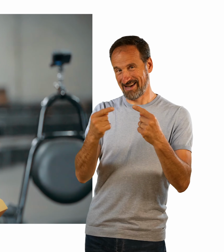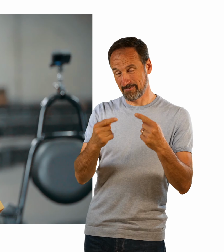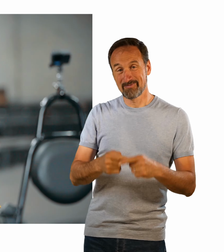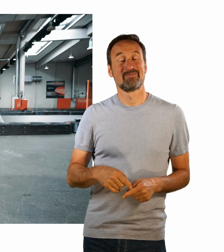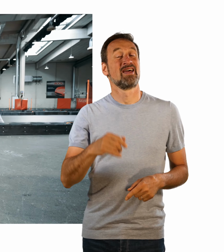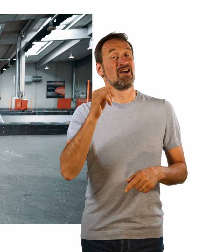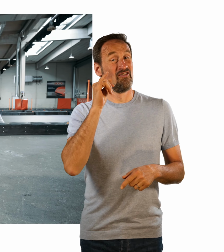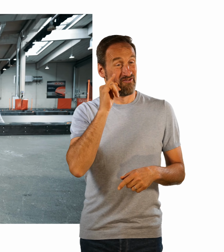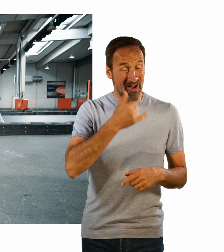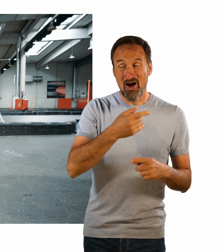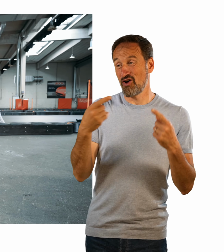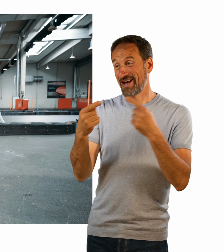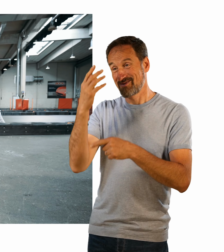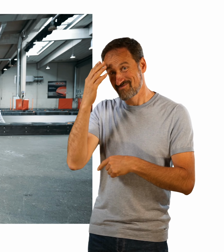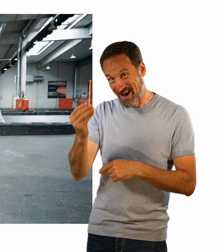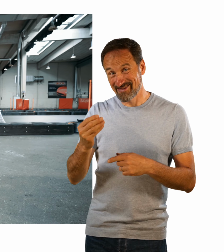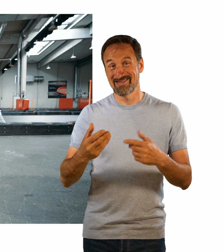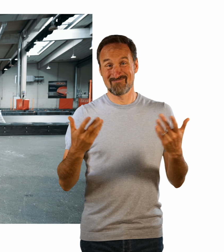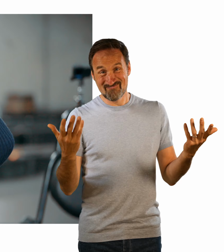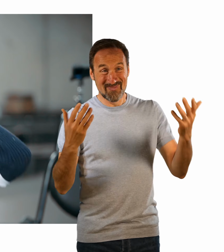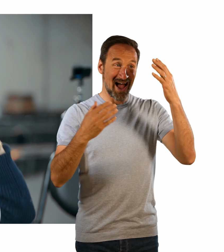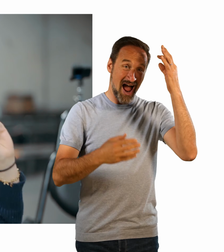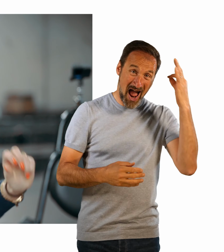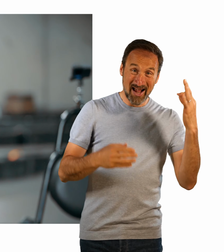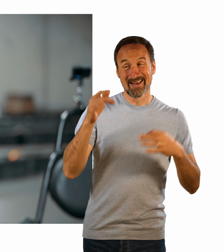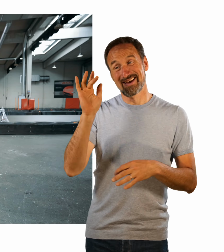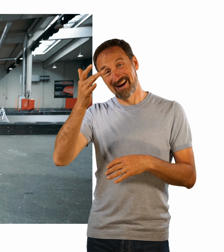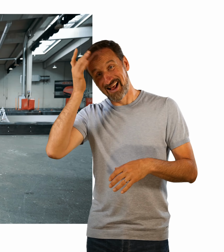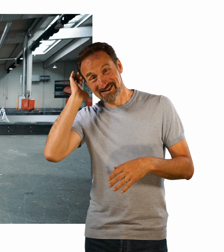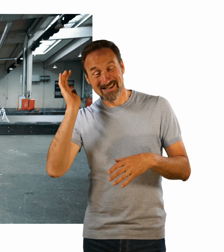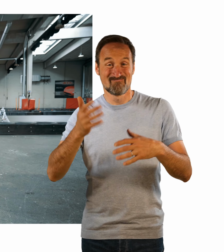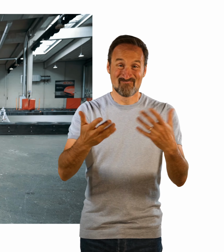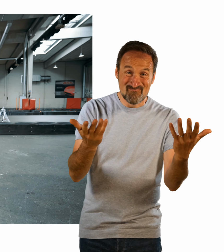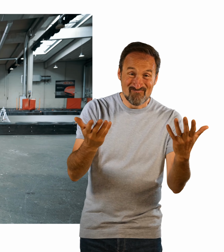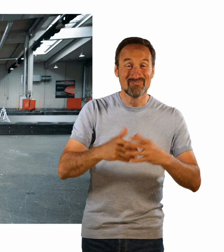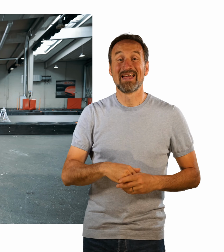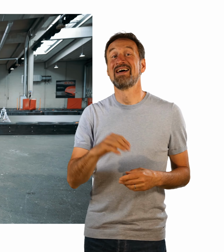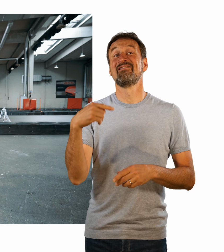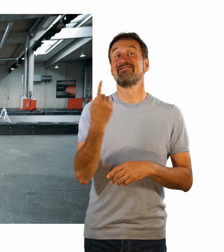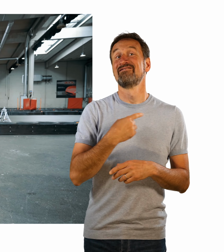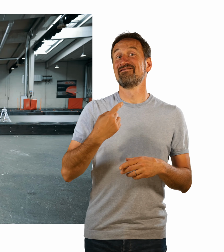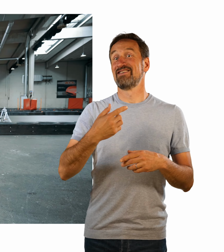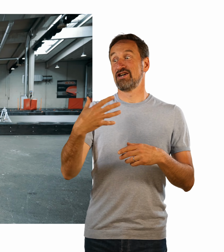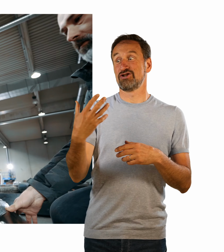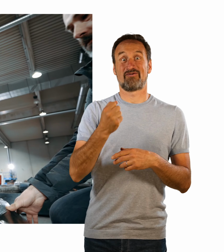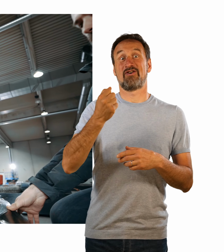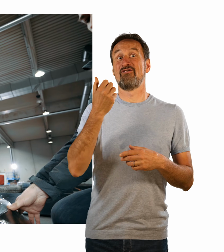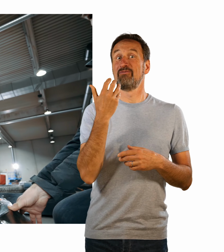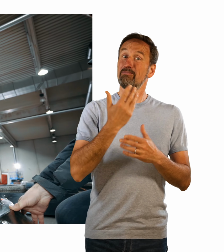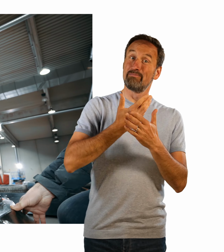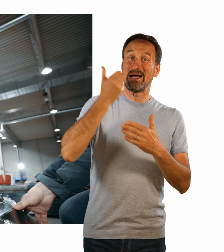erzielt, gewinne den Durchgang. Wir spielen Best of Five. Ach schön, es riecht schön frisch gewaschen.